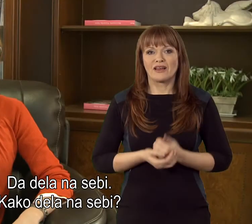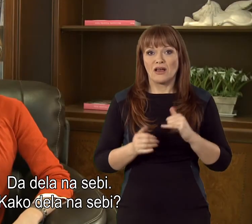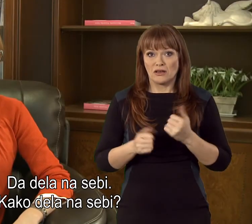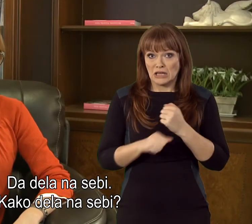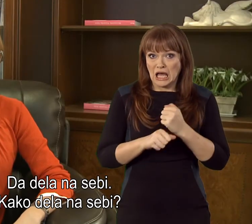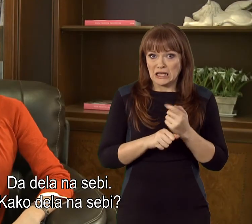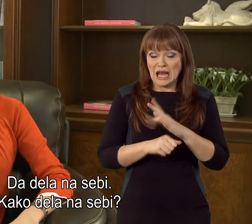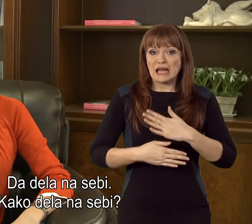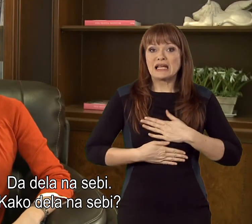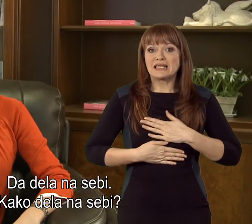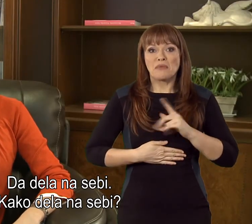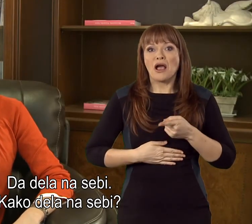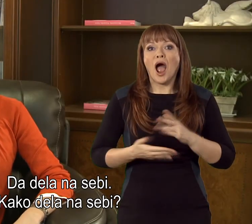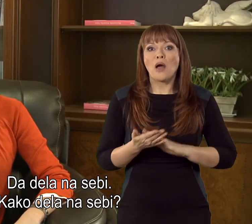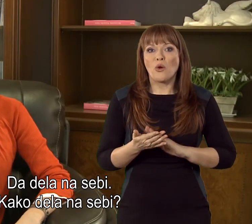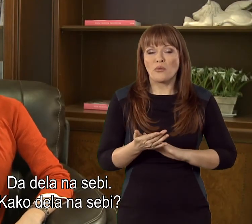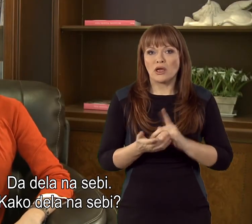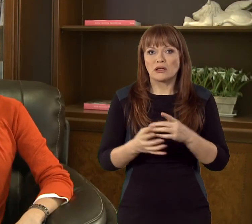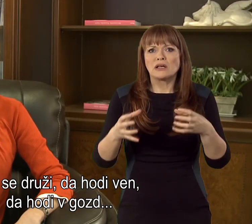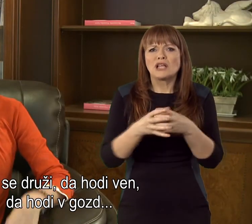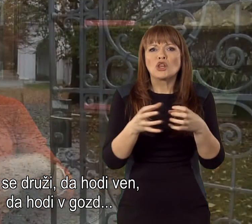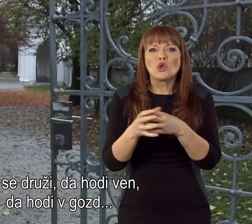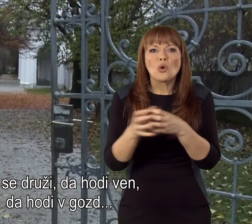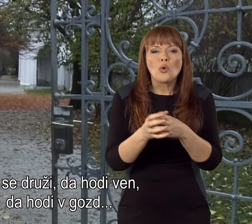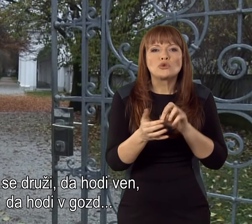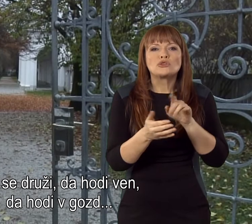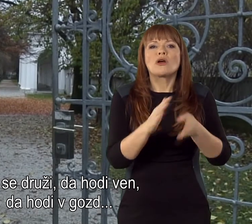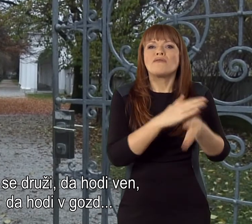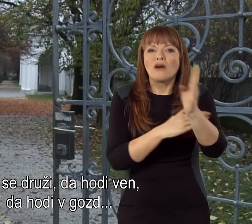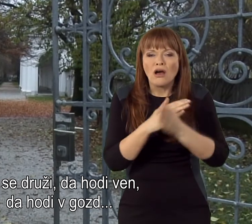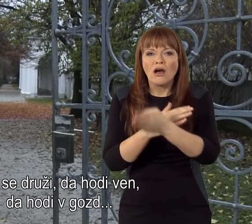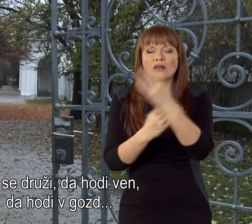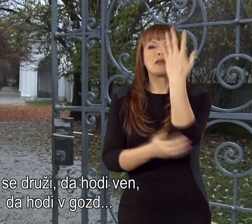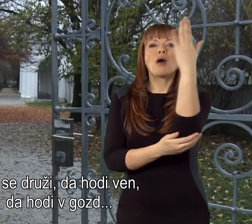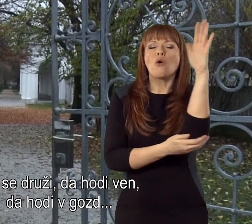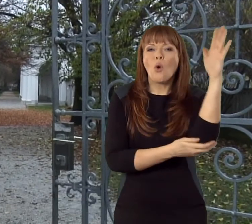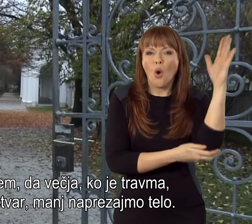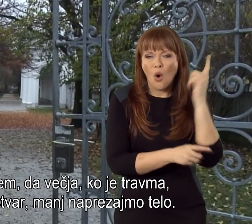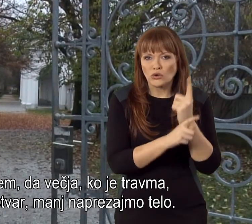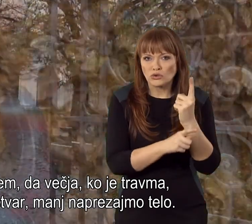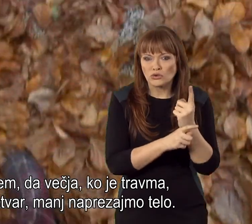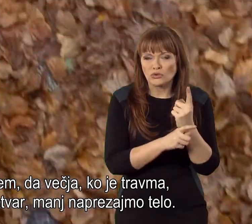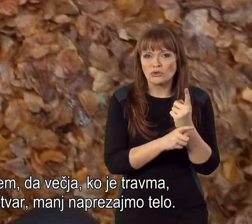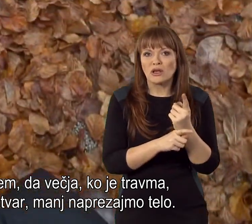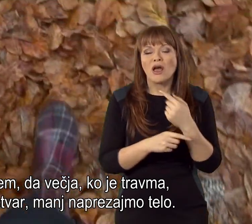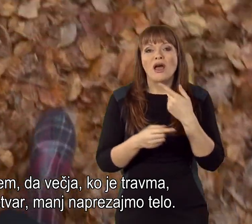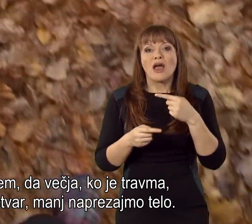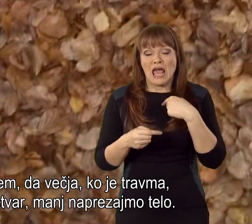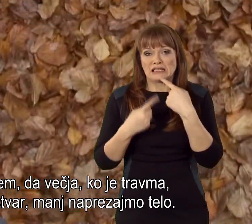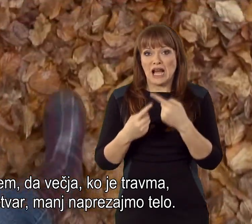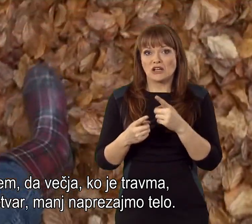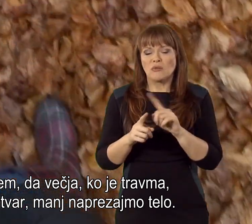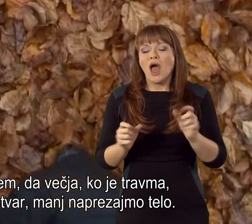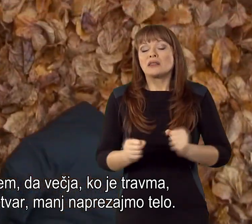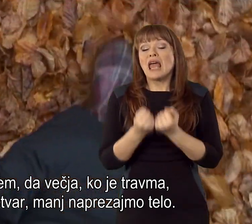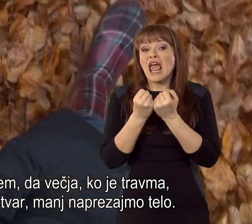Da dela na sebi. Zdaj, kako da dela na sebi, je, da se druži, da hodi ven, da hodi v gozd. Jaz rečem, da večja, ko je travma, da težji,